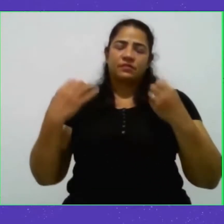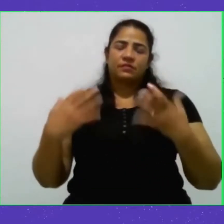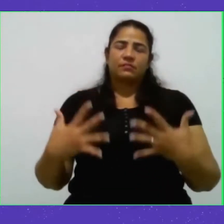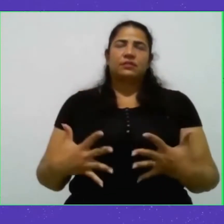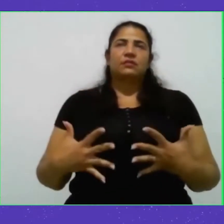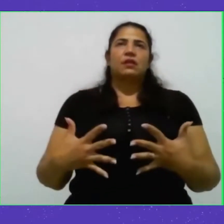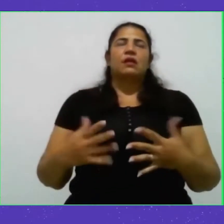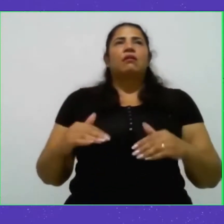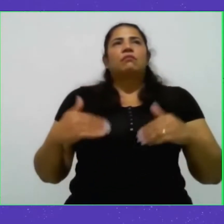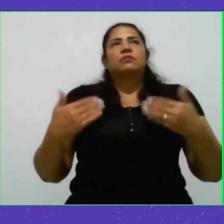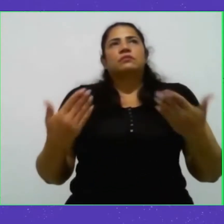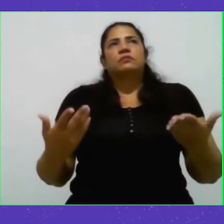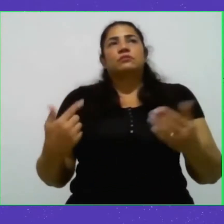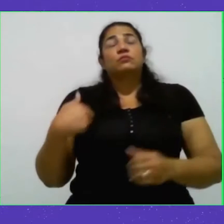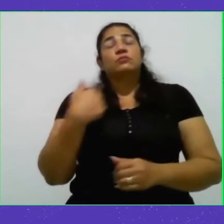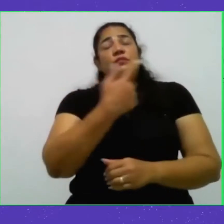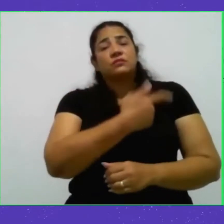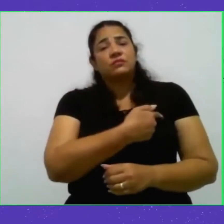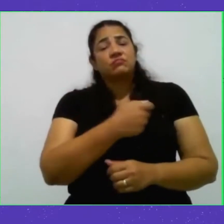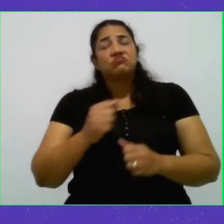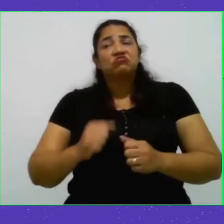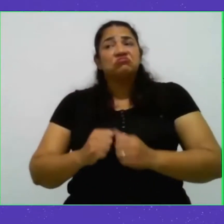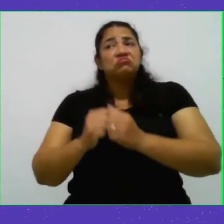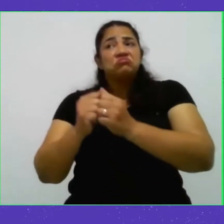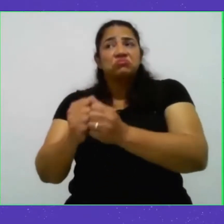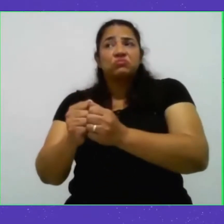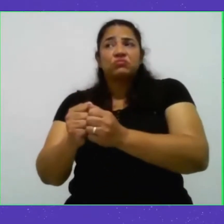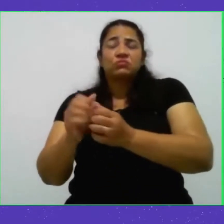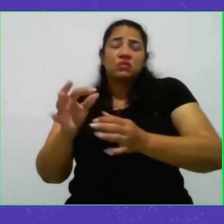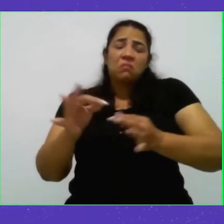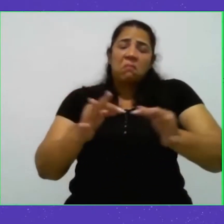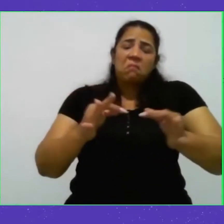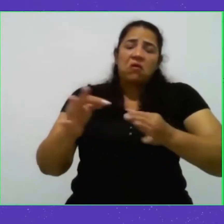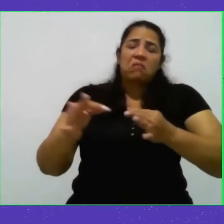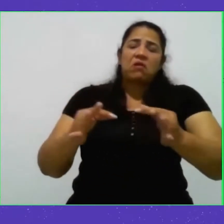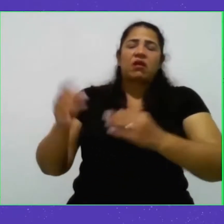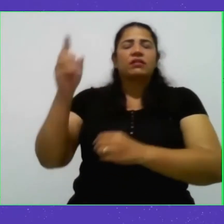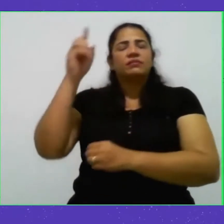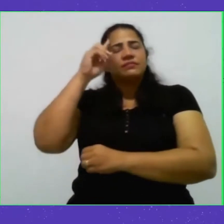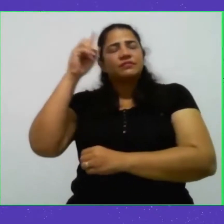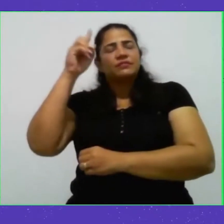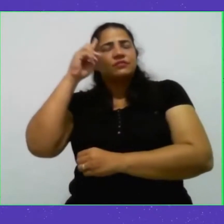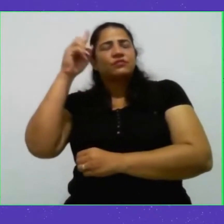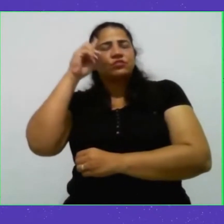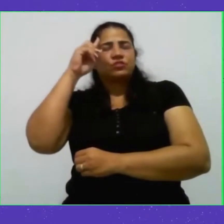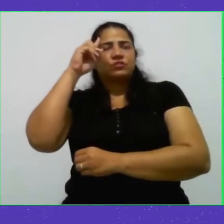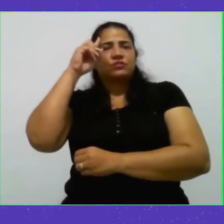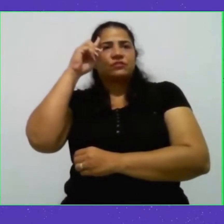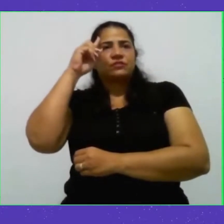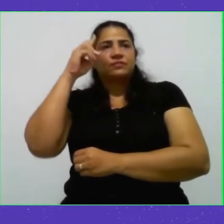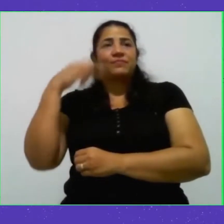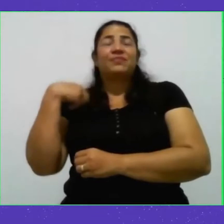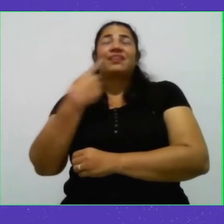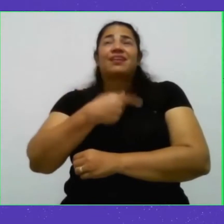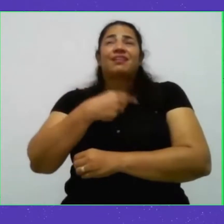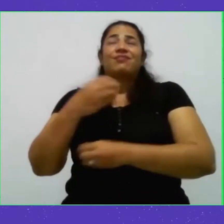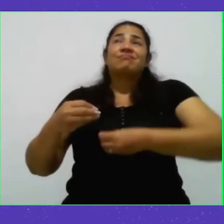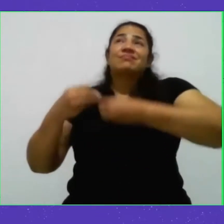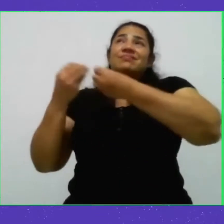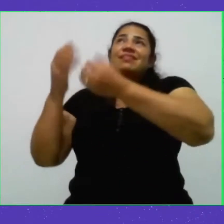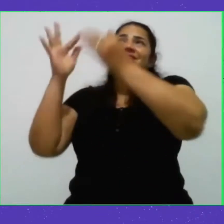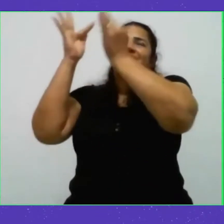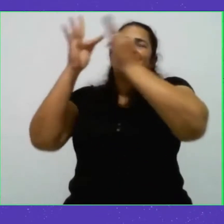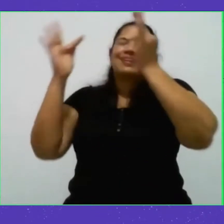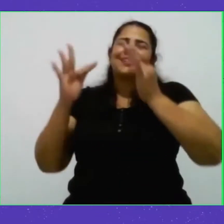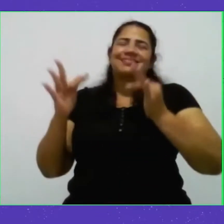com ele e era seu arquiteto dia após dia, eu era as suas delícias, folgando perante